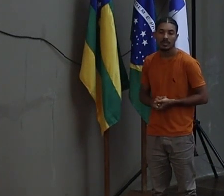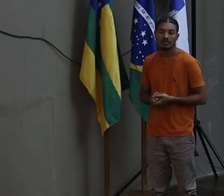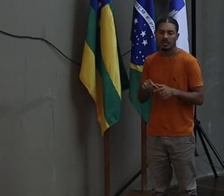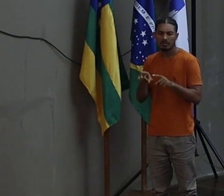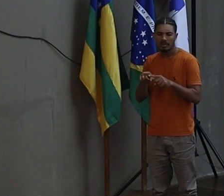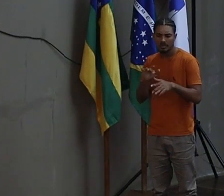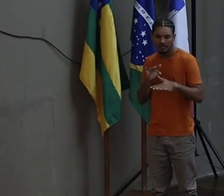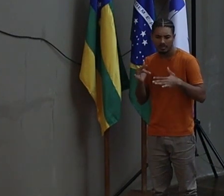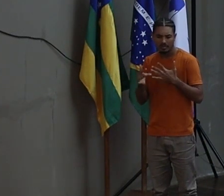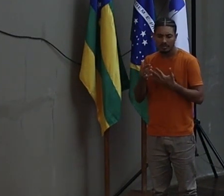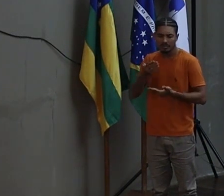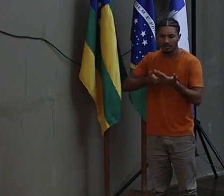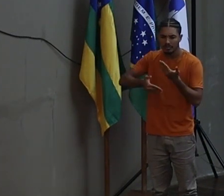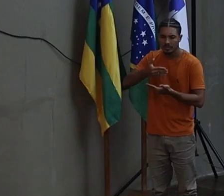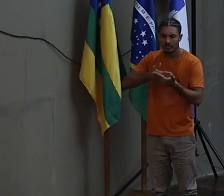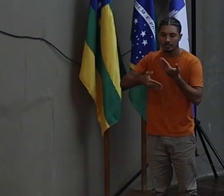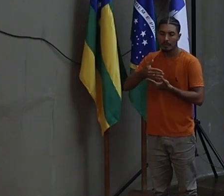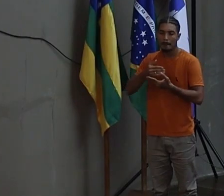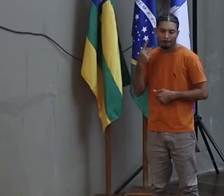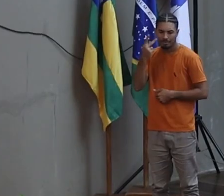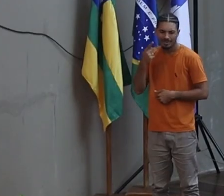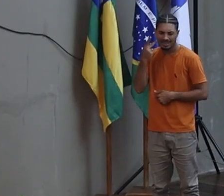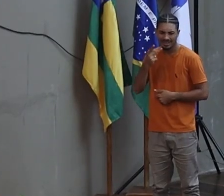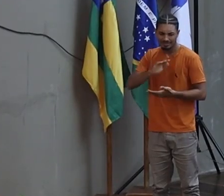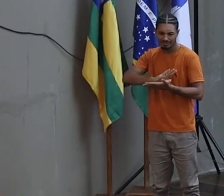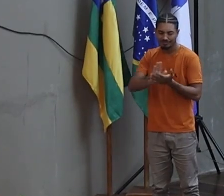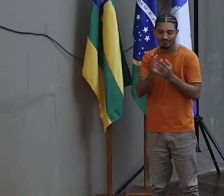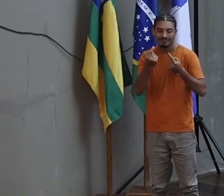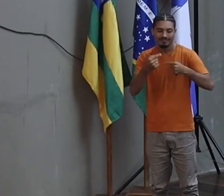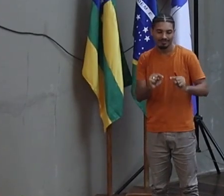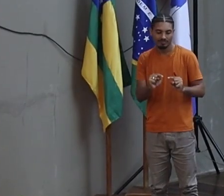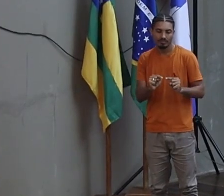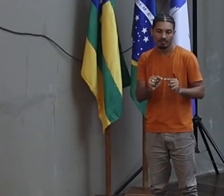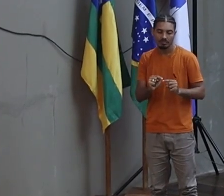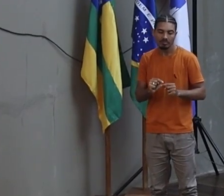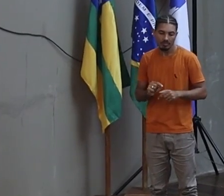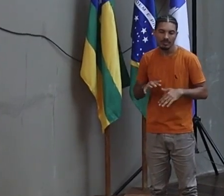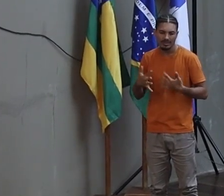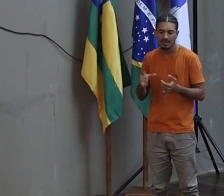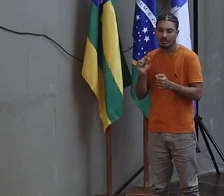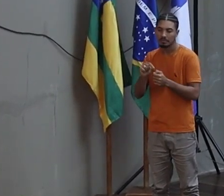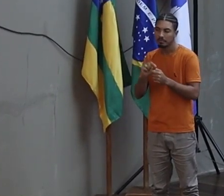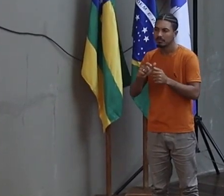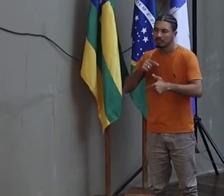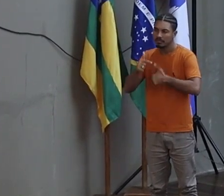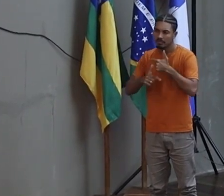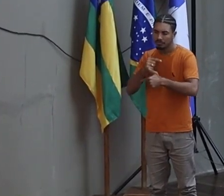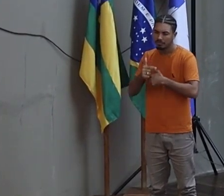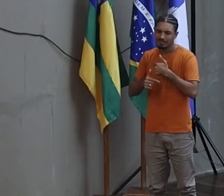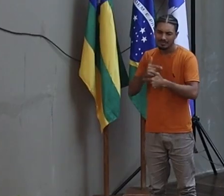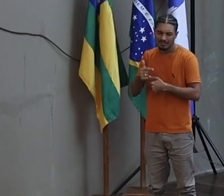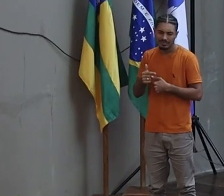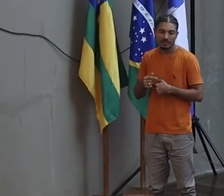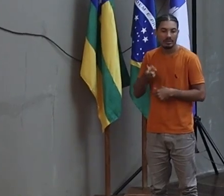né, dessa conversa com as pessoas, racistas, enfim. Fizemos esse trabalho, então, cotidianamente, a